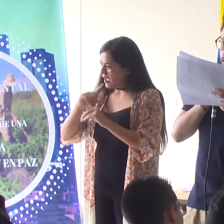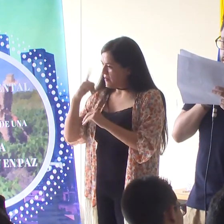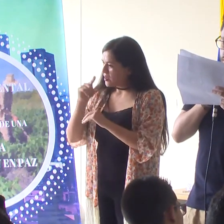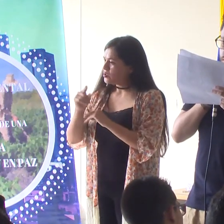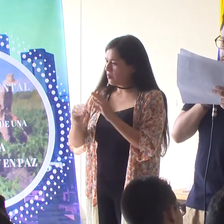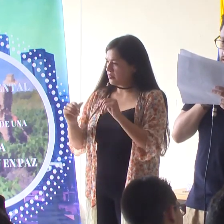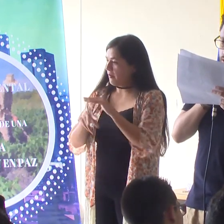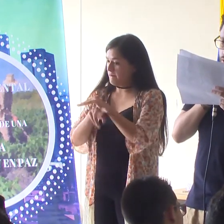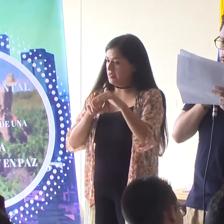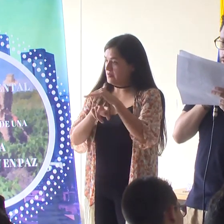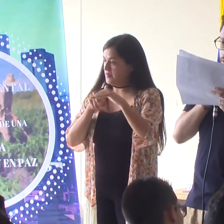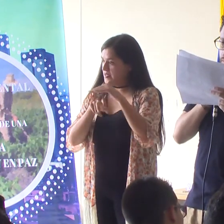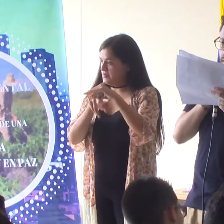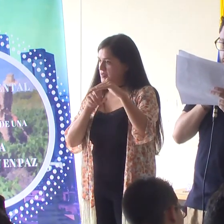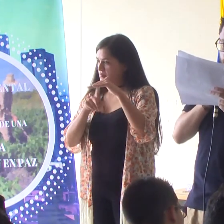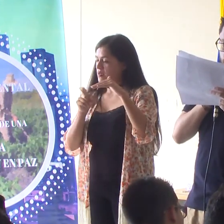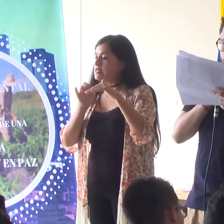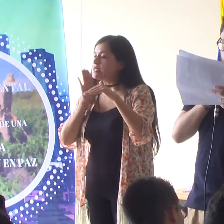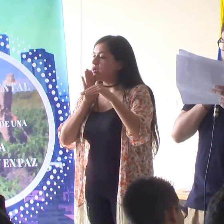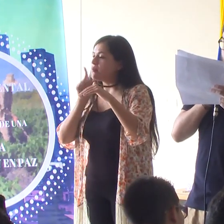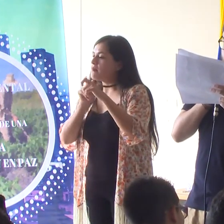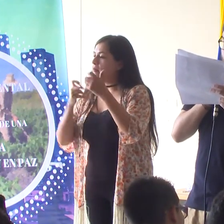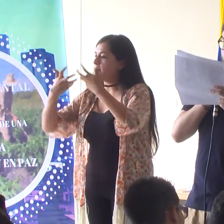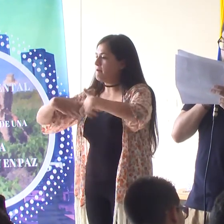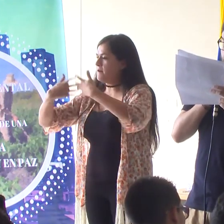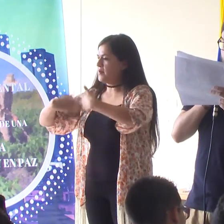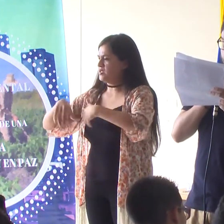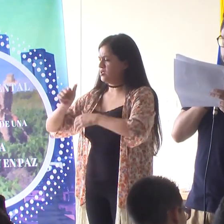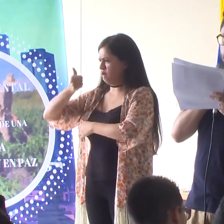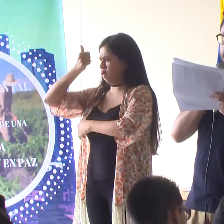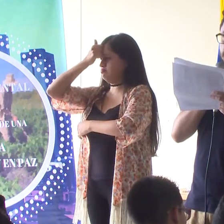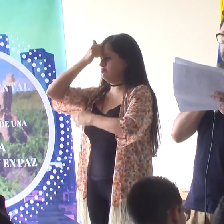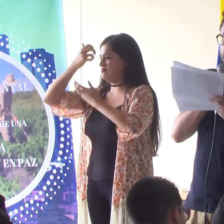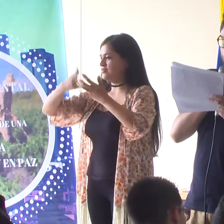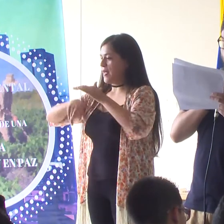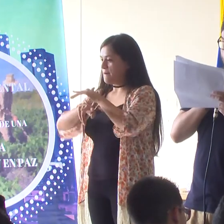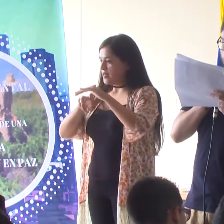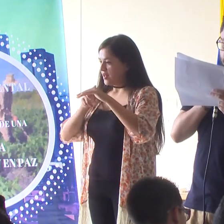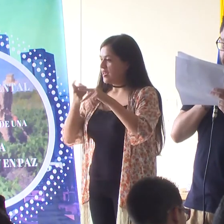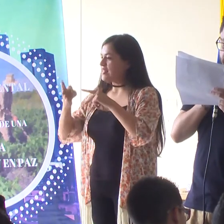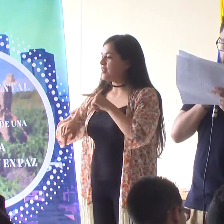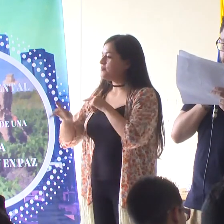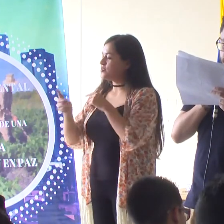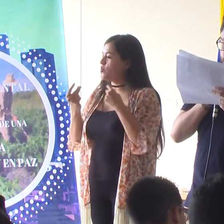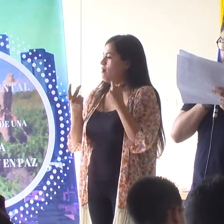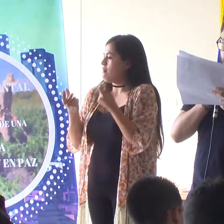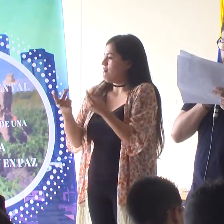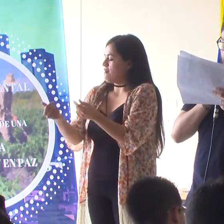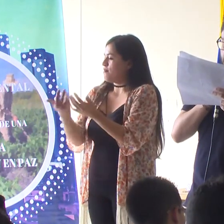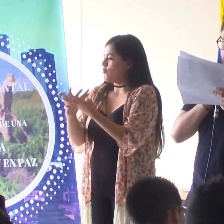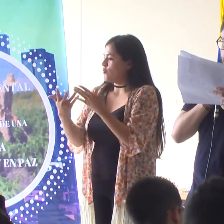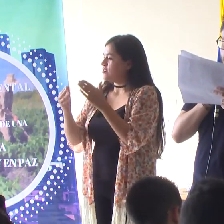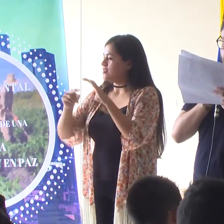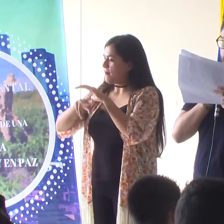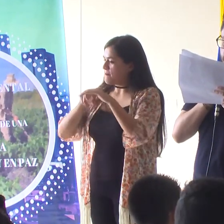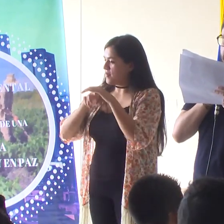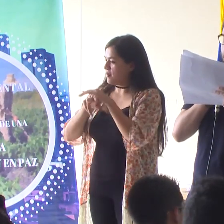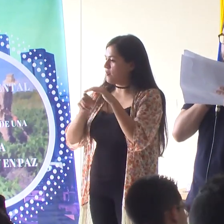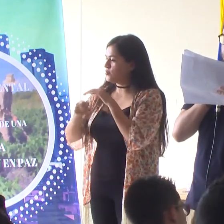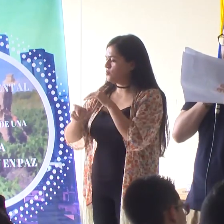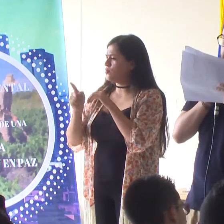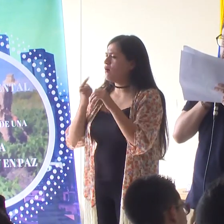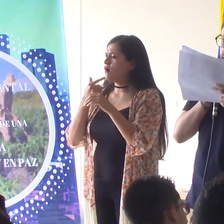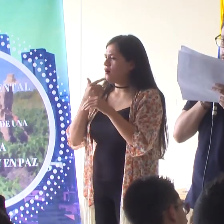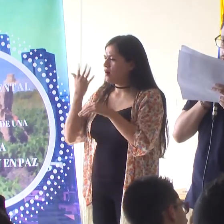de los grandes consorcios mineros sino también la llamada locomotora minera ha dejado su huella en